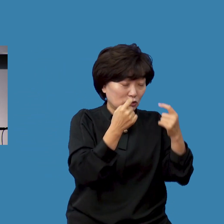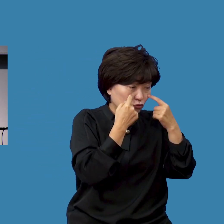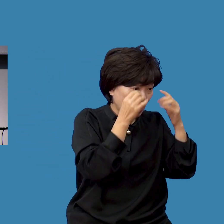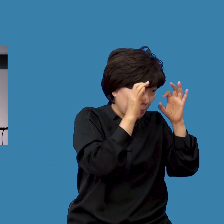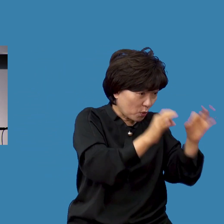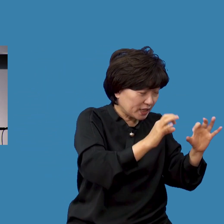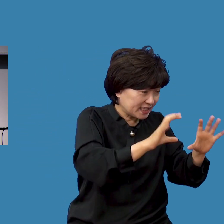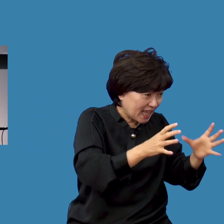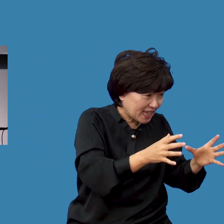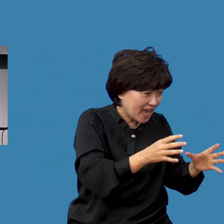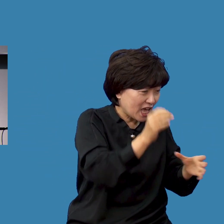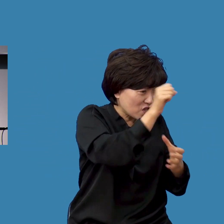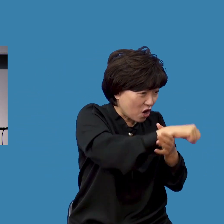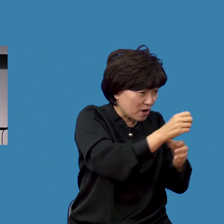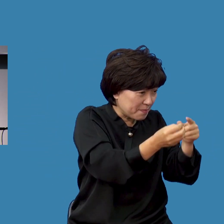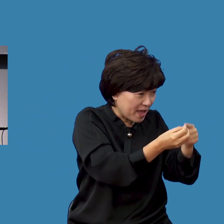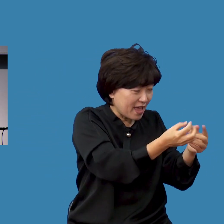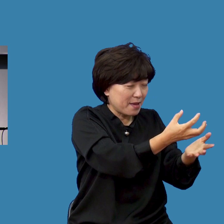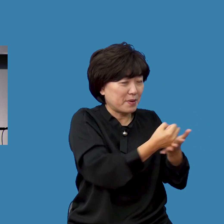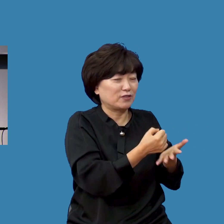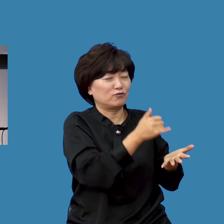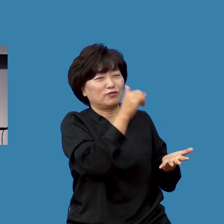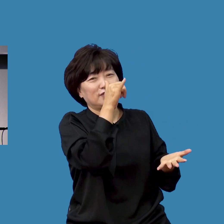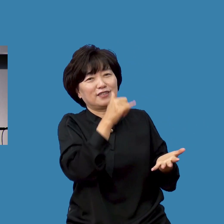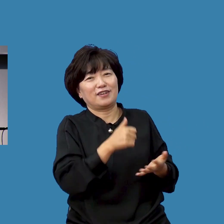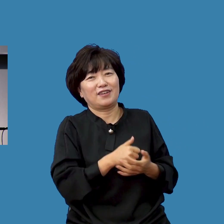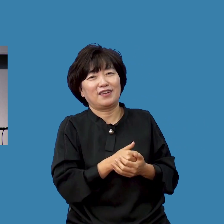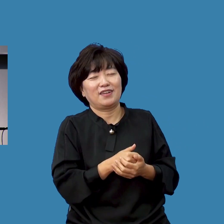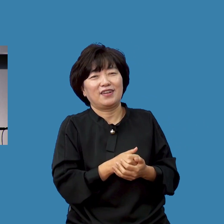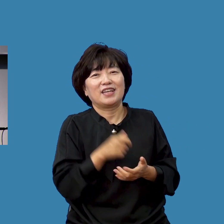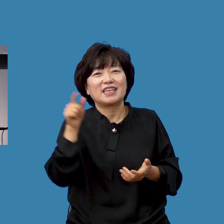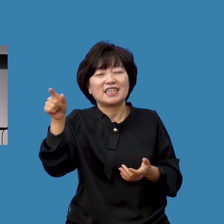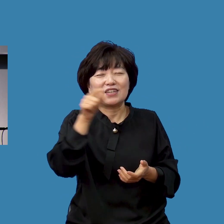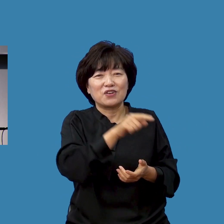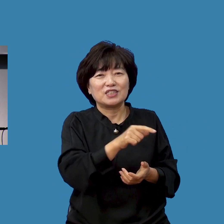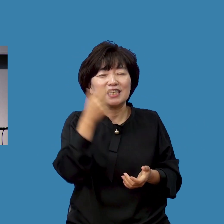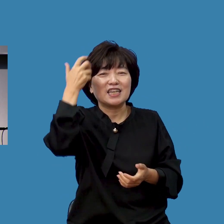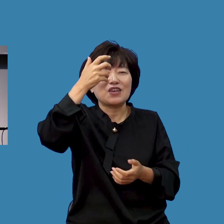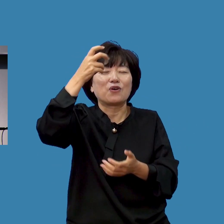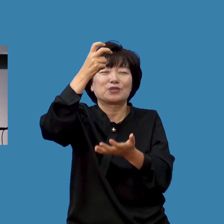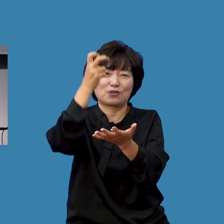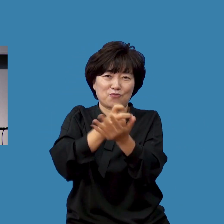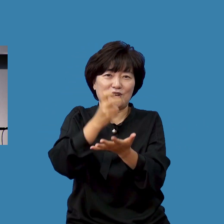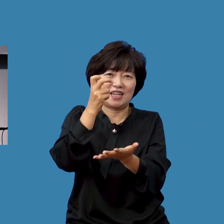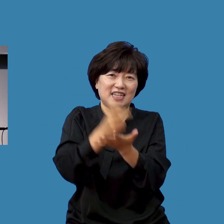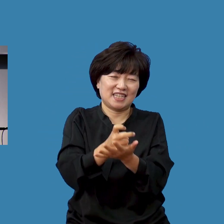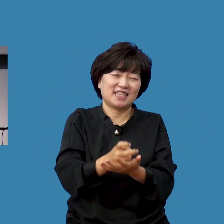사람은 보이는 세계의 열매를 거두게 될 거예요. 이것이 영적인 원리예요.